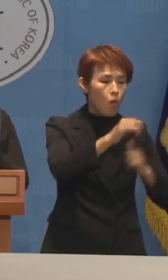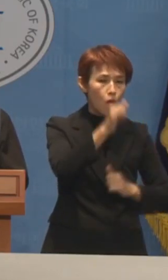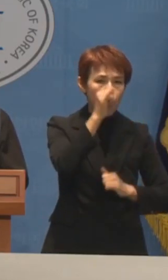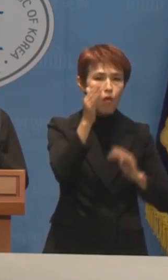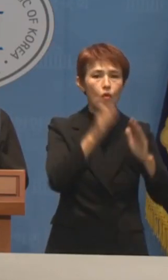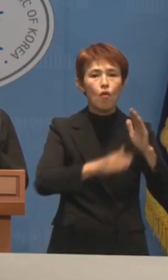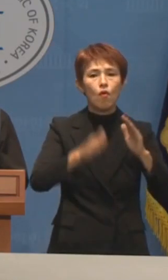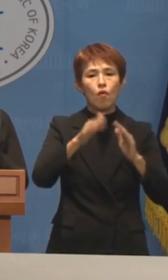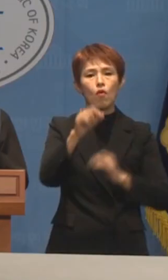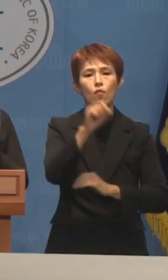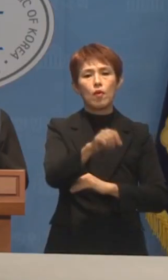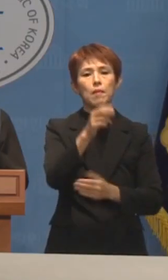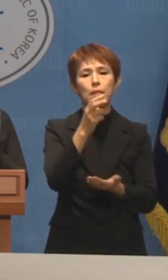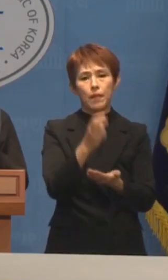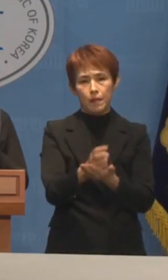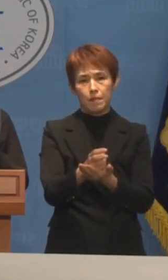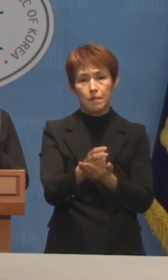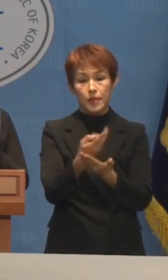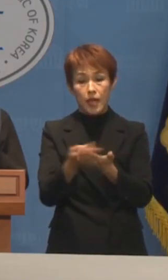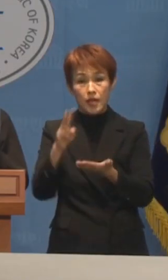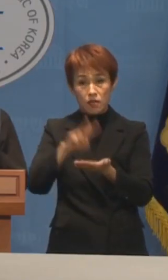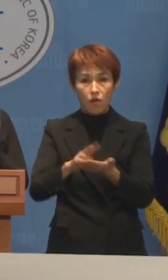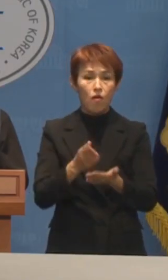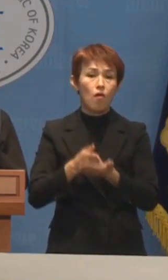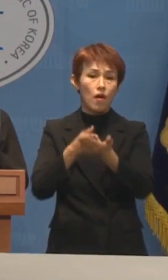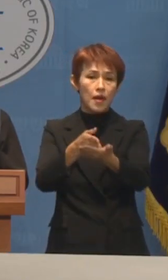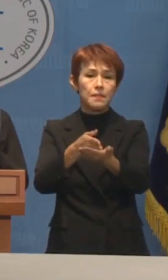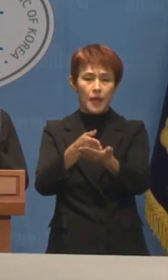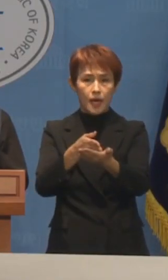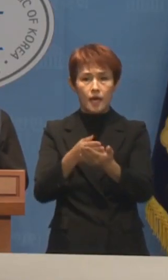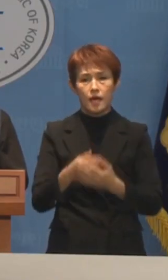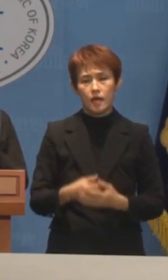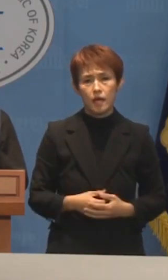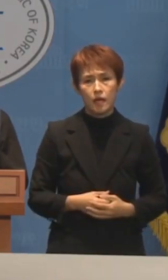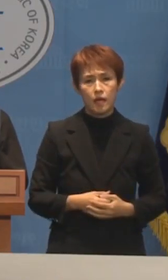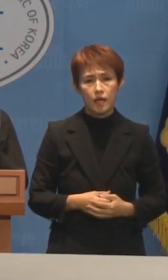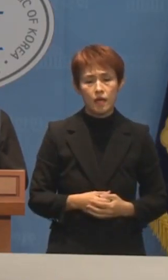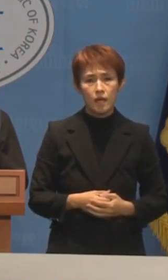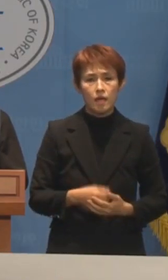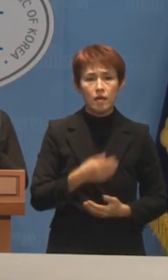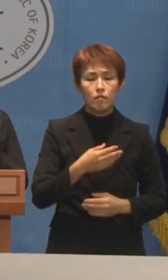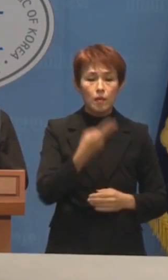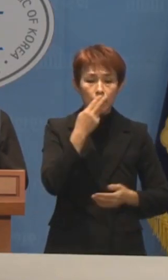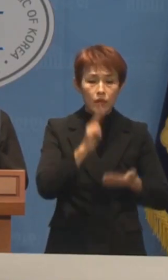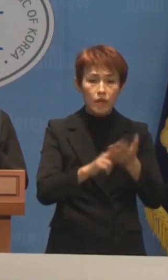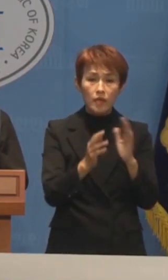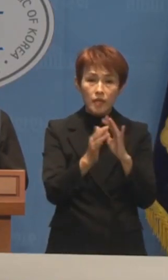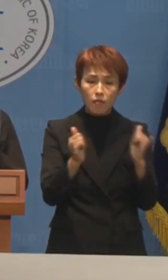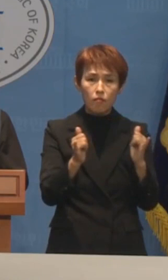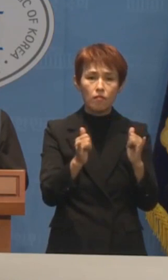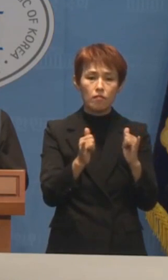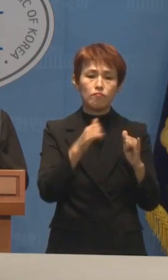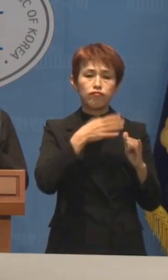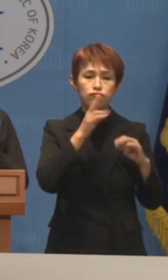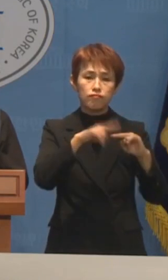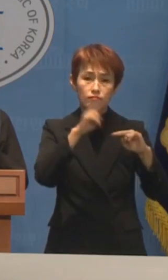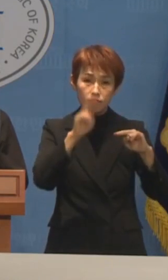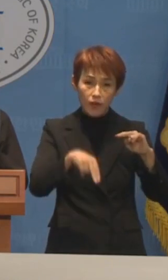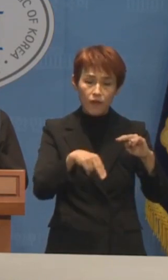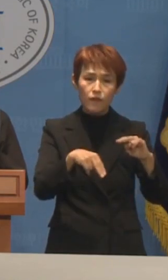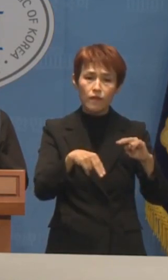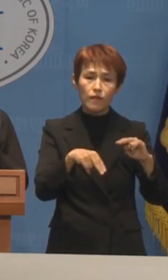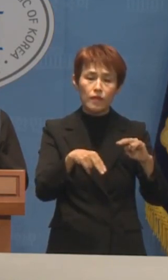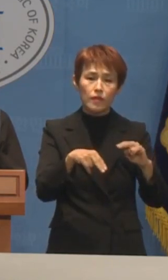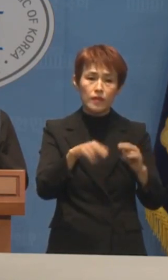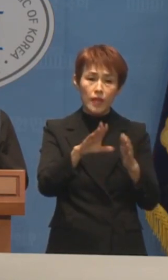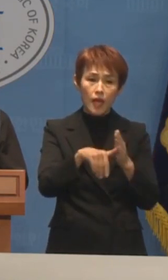국가공무원법 개정안을 입법 예고했습니다. 이런 대책이 집배원 정년 퇴직으로 인한 인력 공백을 해결하는 데 도움이 될 것이라는